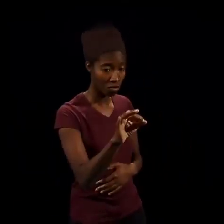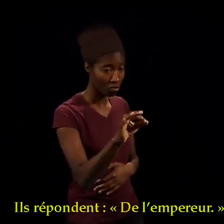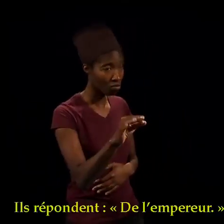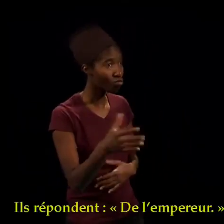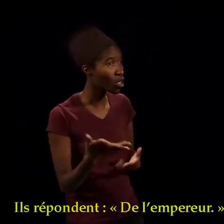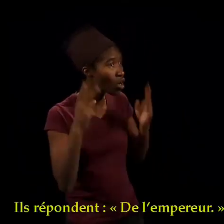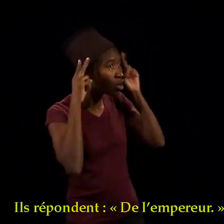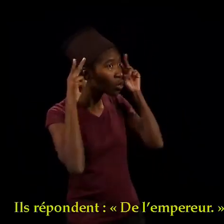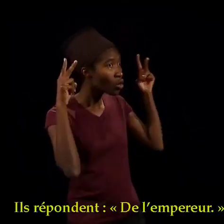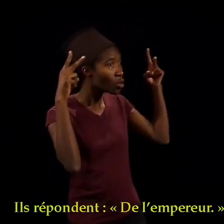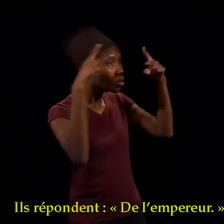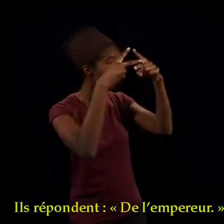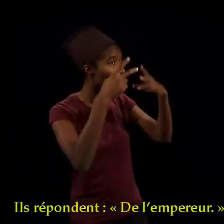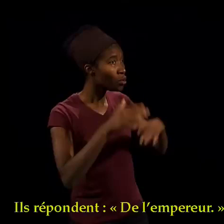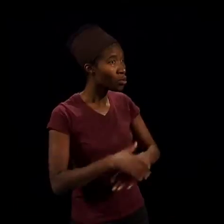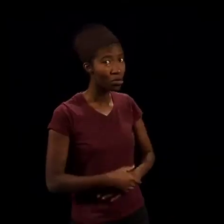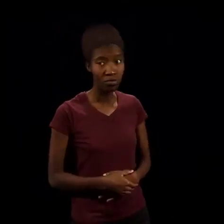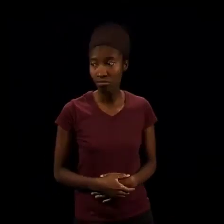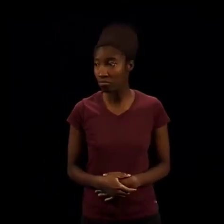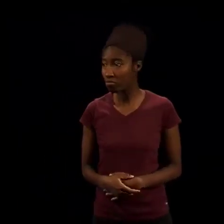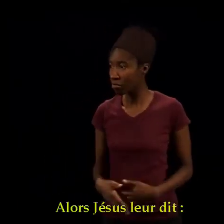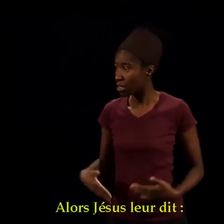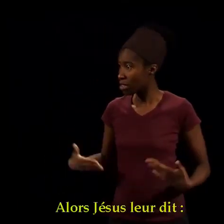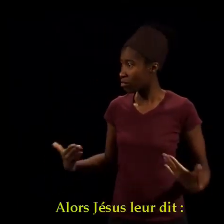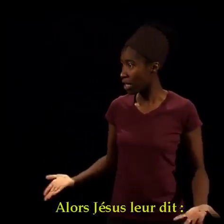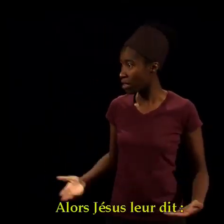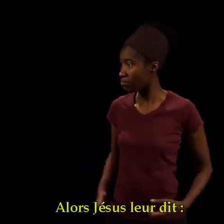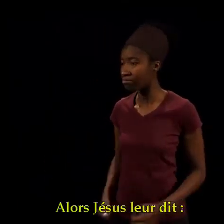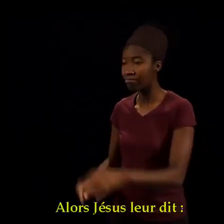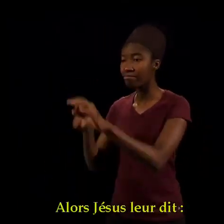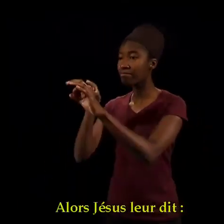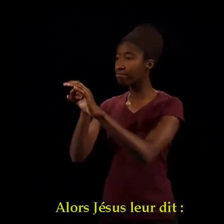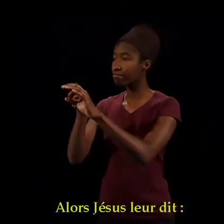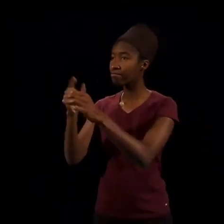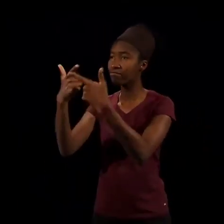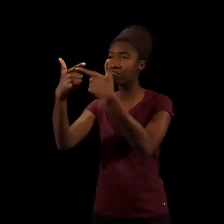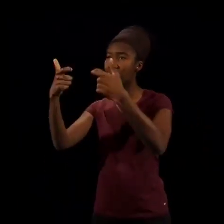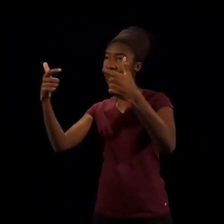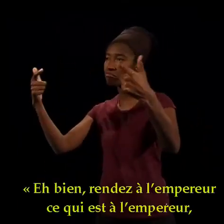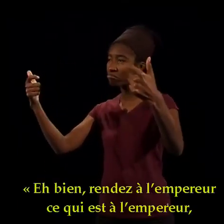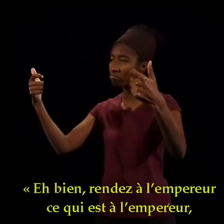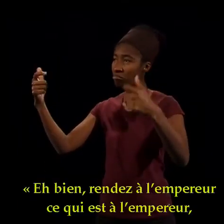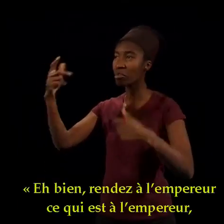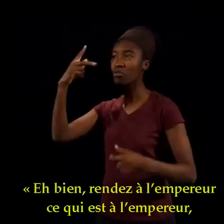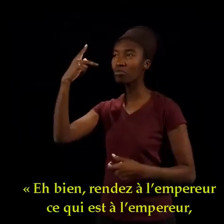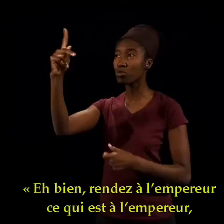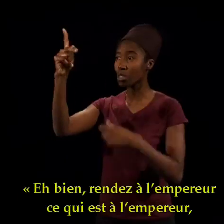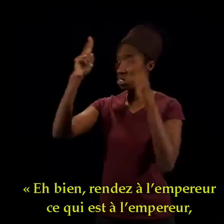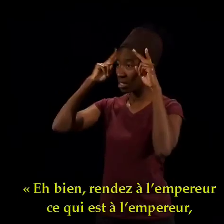Ils répondent, « De l'empereur. » Alors Jésus leur dit, « Eh bien, rendez à l'empereur ce qui